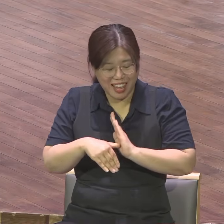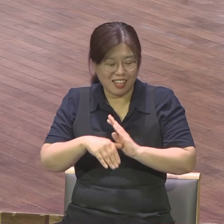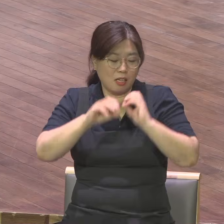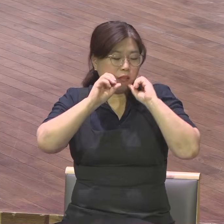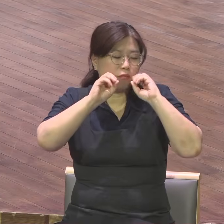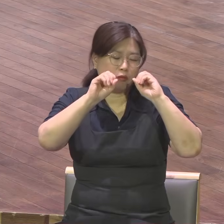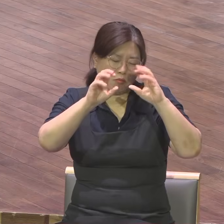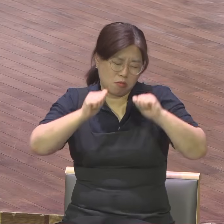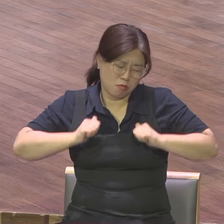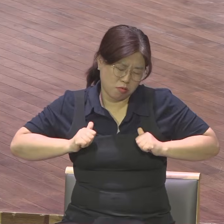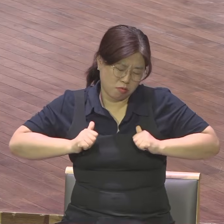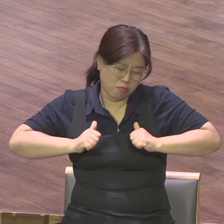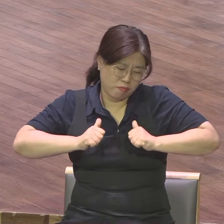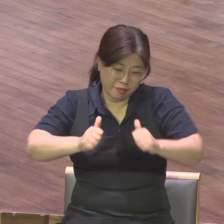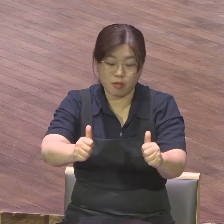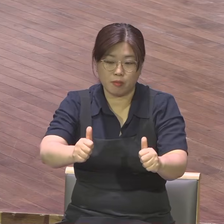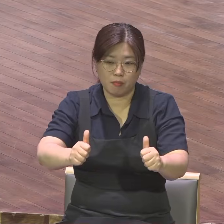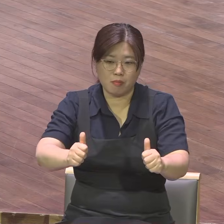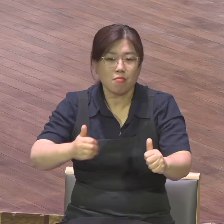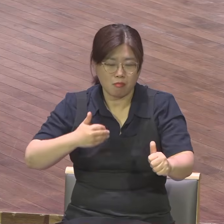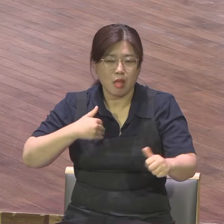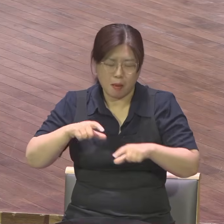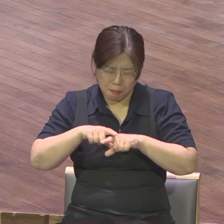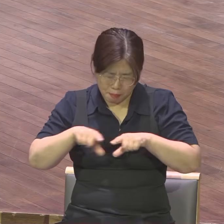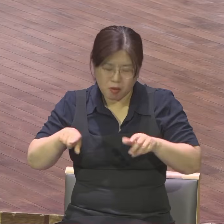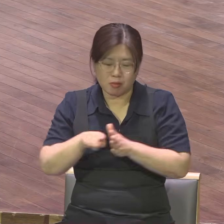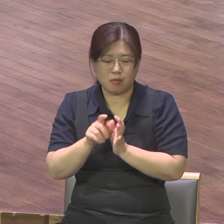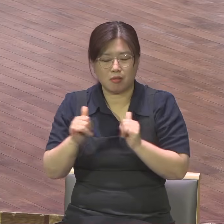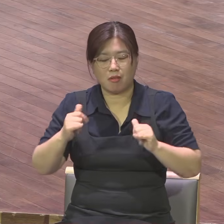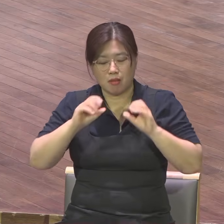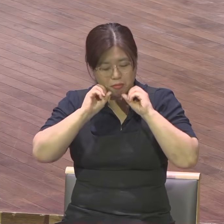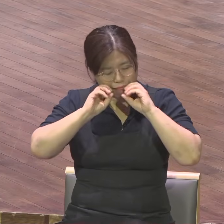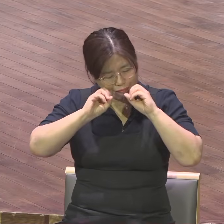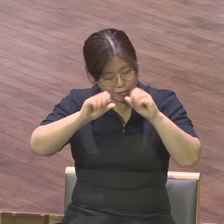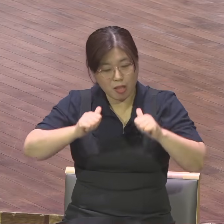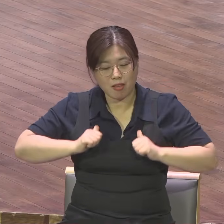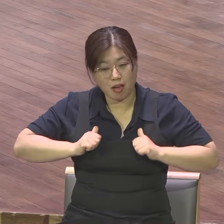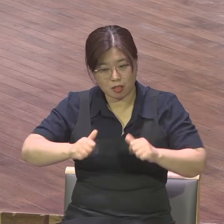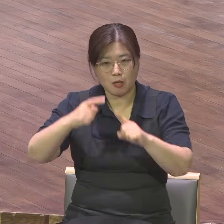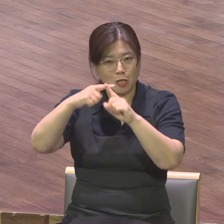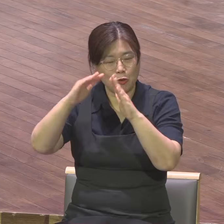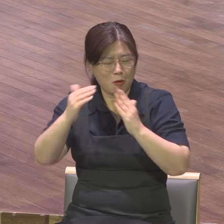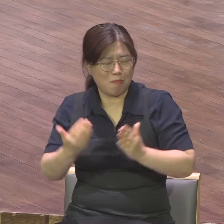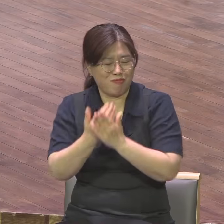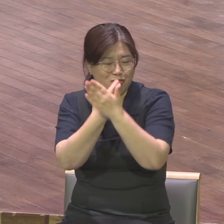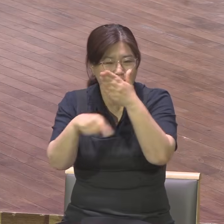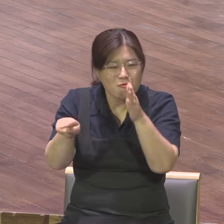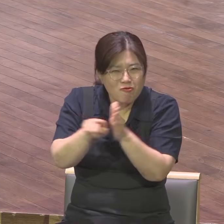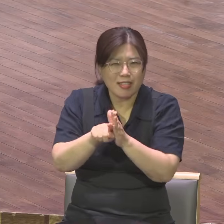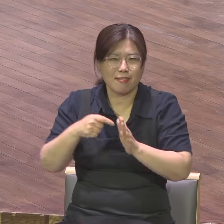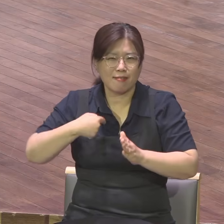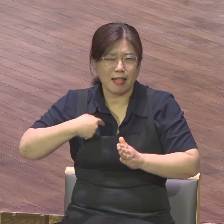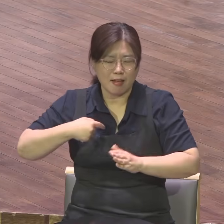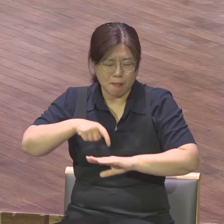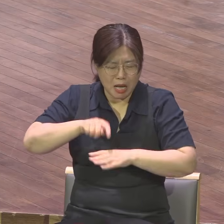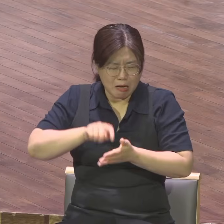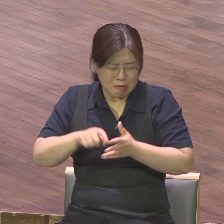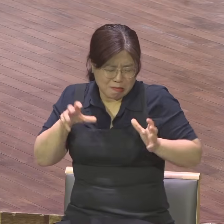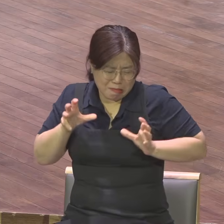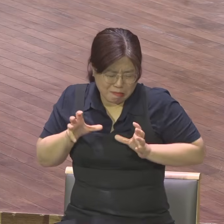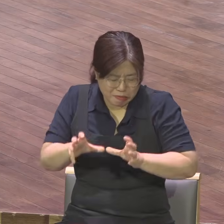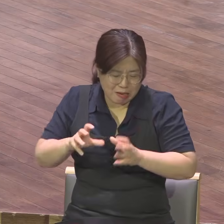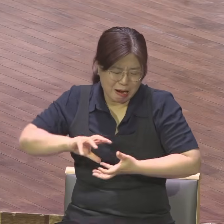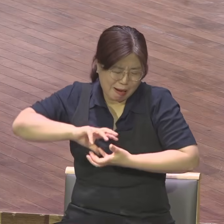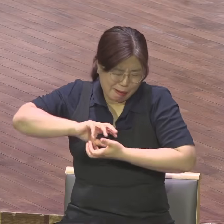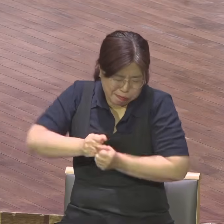목사들 생각은 눈꽃밭도 없었고 전도만 막 교회 붕을 위해서 막 헌신하고 올인하고 막 그냥 전도 1년에